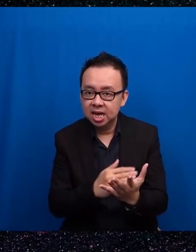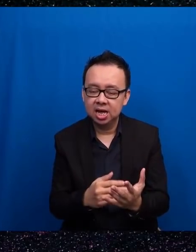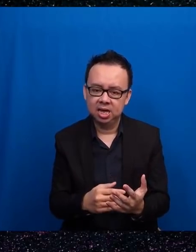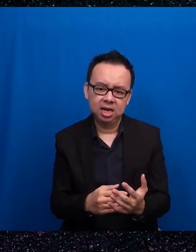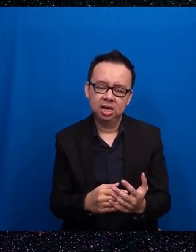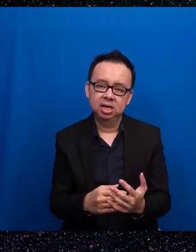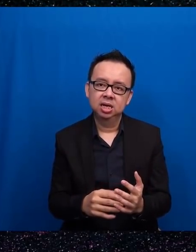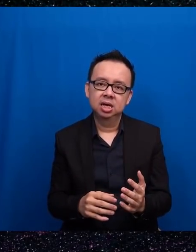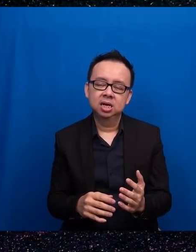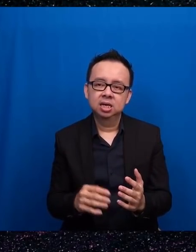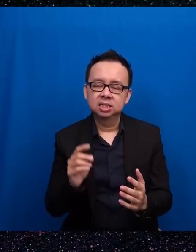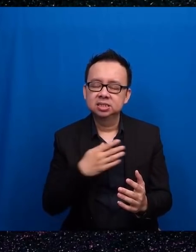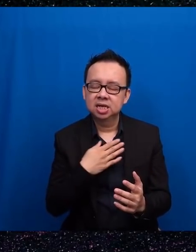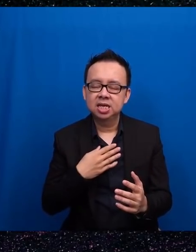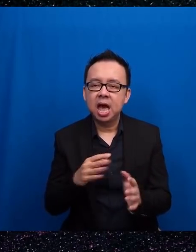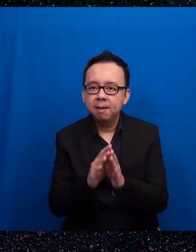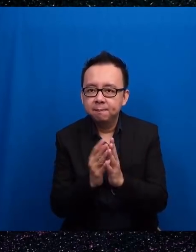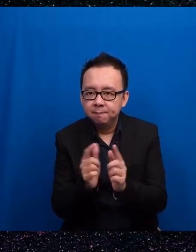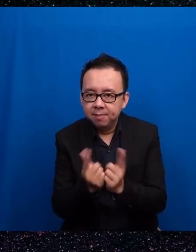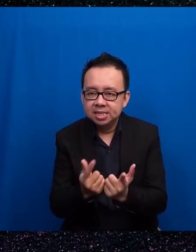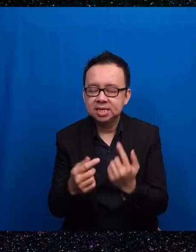kecuali sama keluarga. Saya